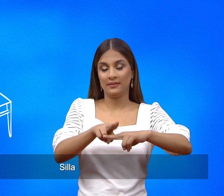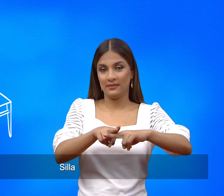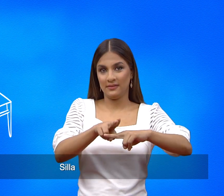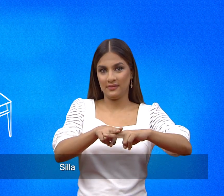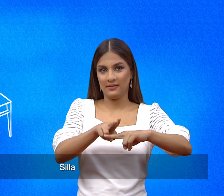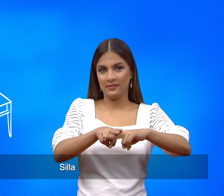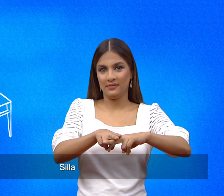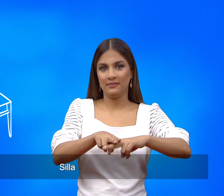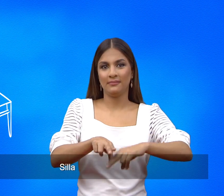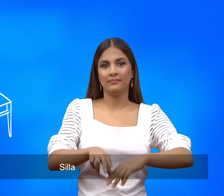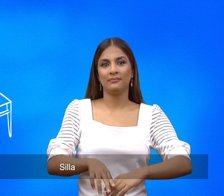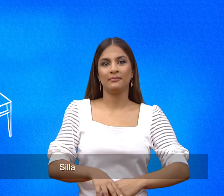si ya